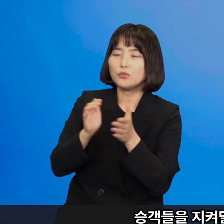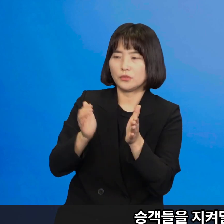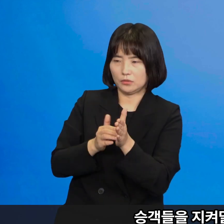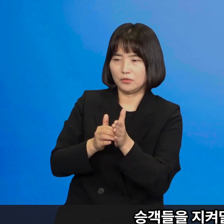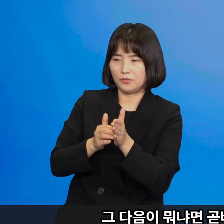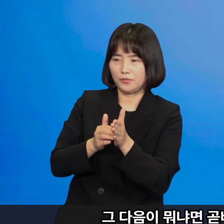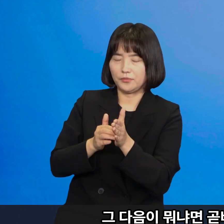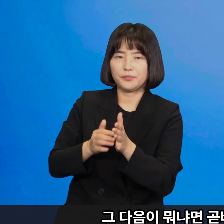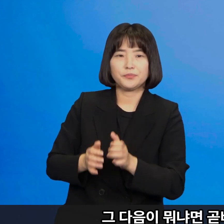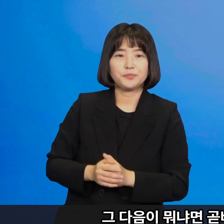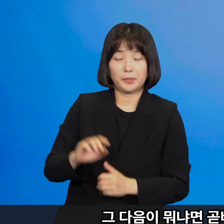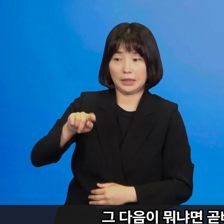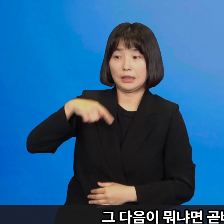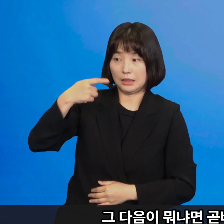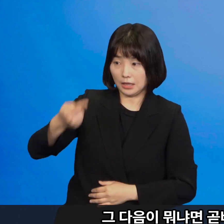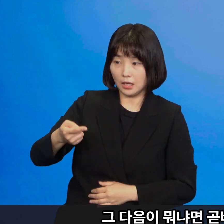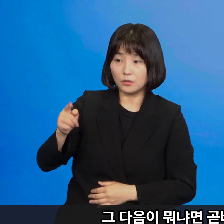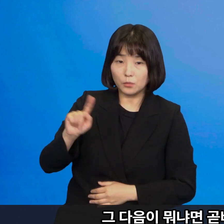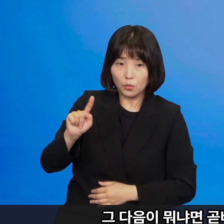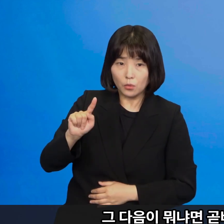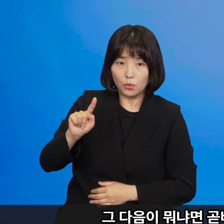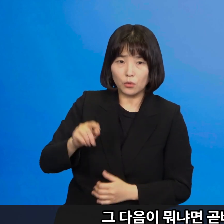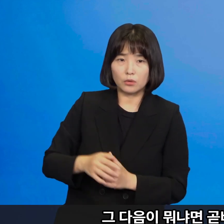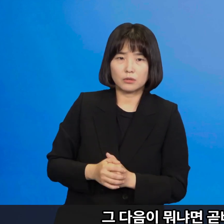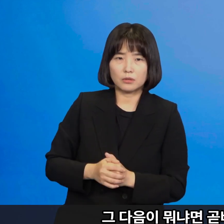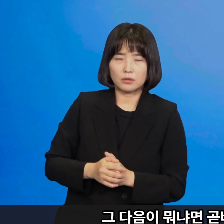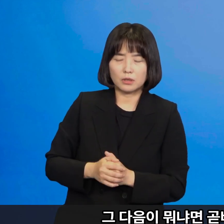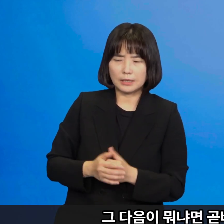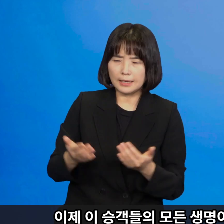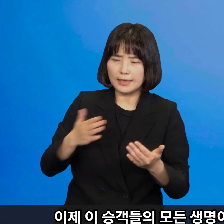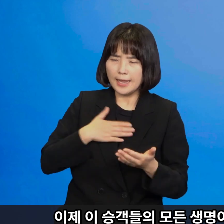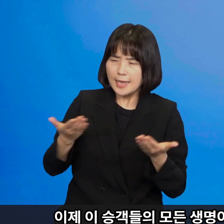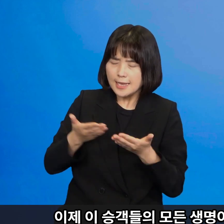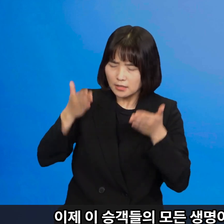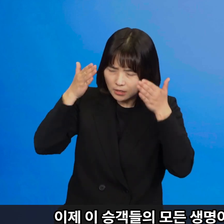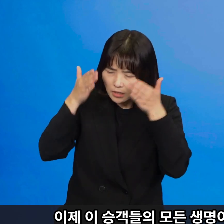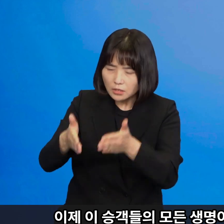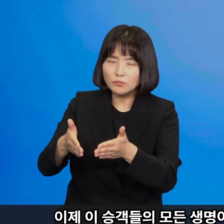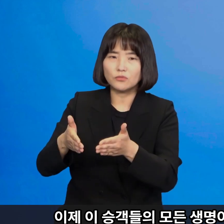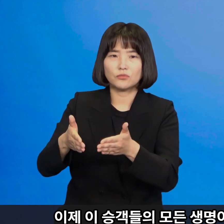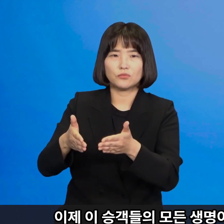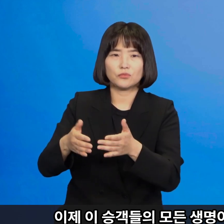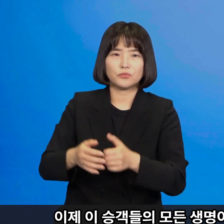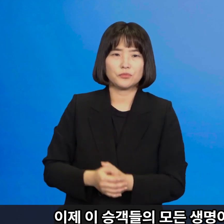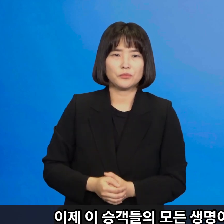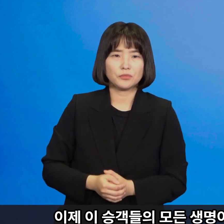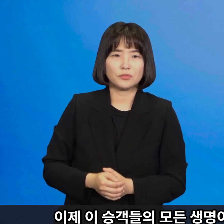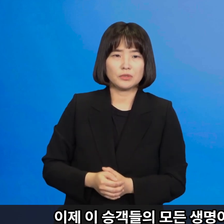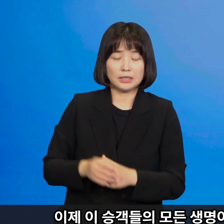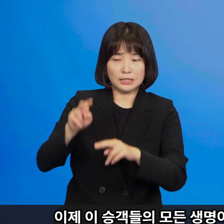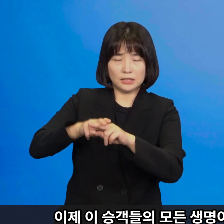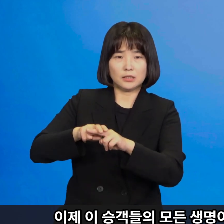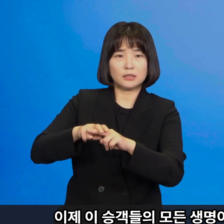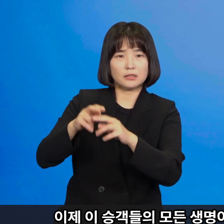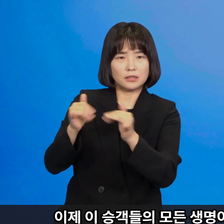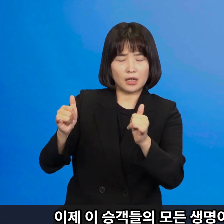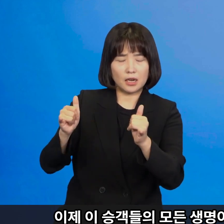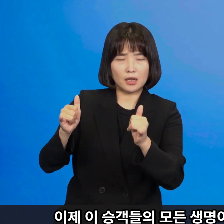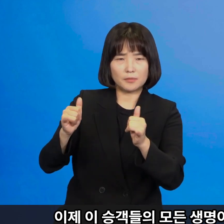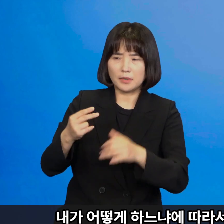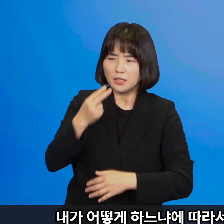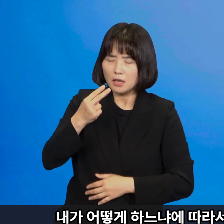기도했겠죠. 그 다음이 뭐냐면 곧바로 일에 집중했습니다. 이제 이 승객들의 모든 생명이 기장의 손에 달려있는